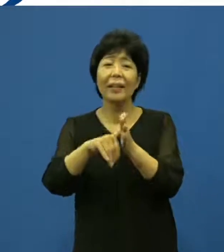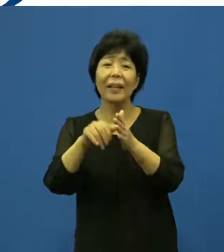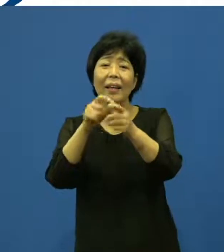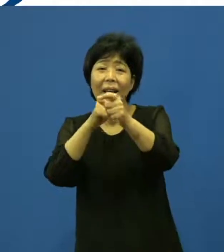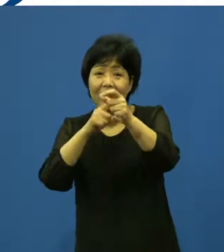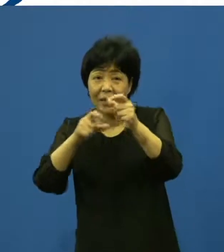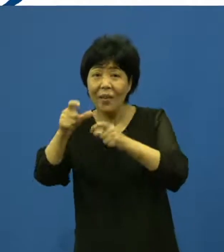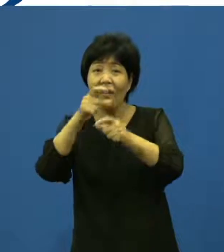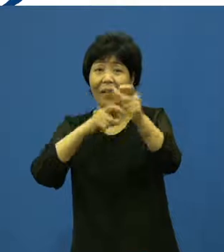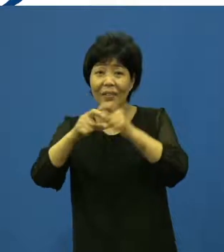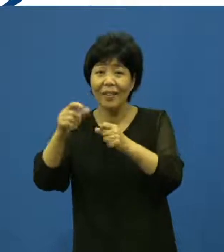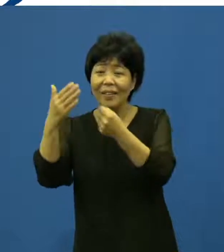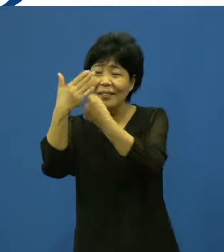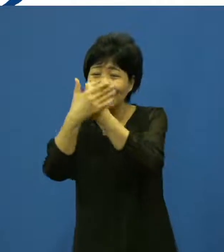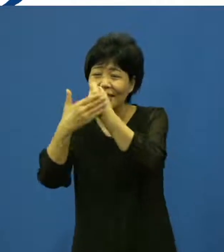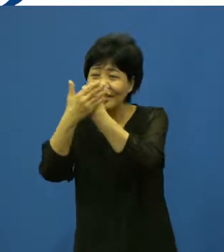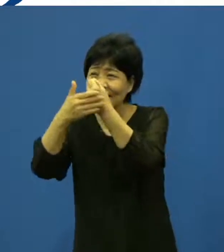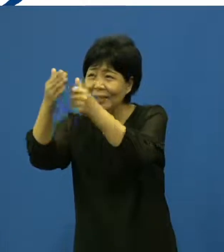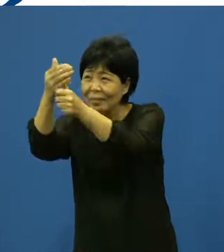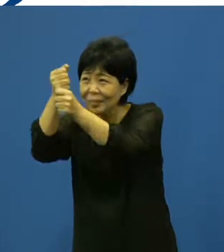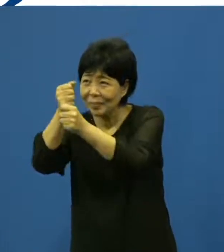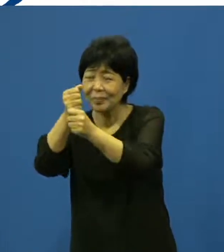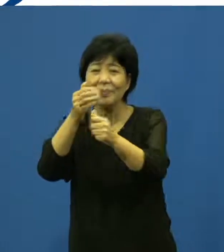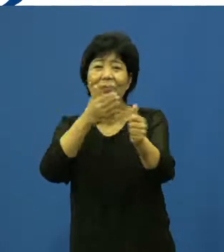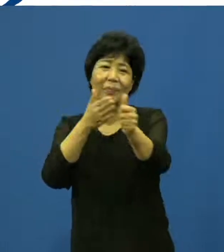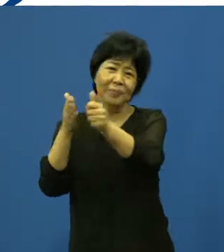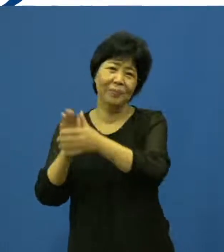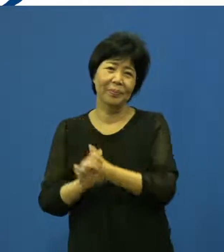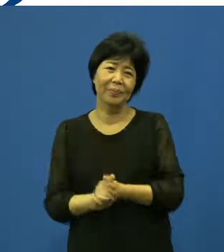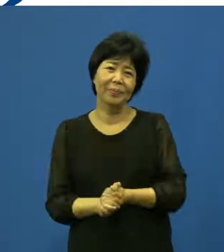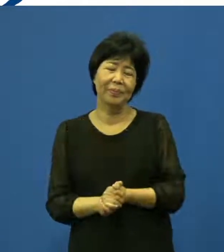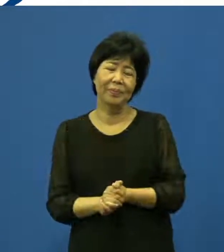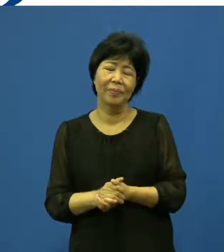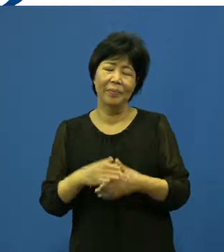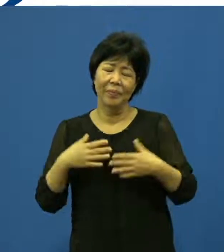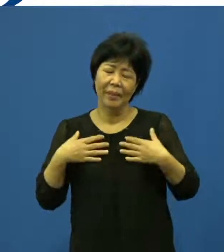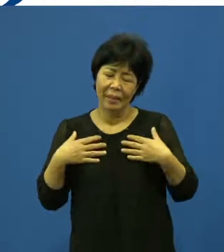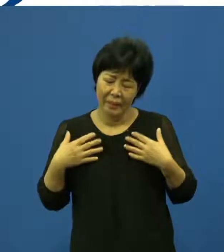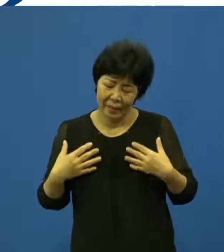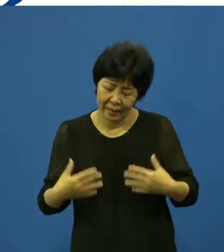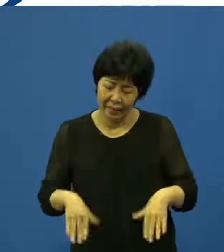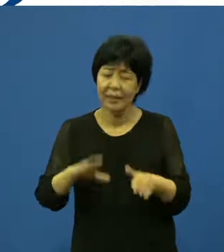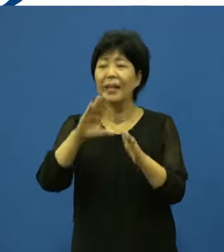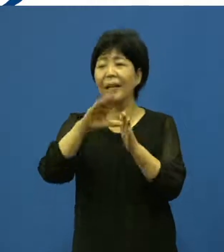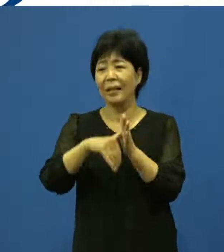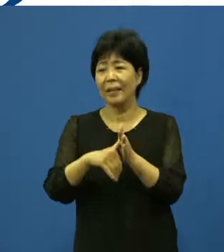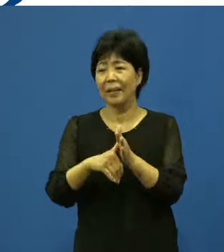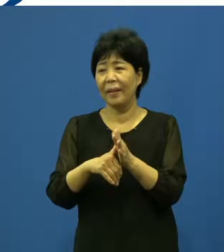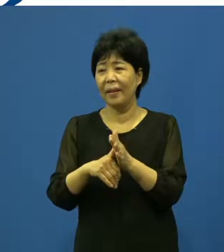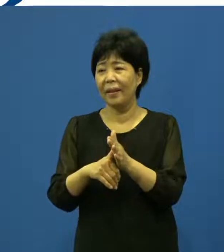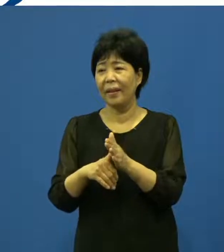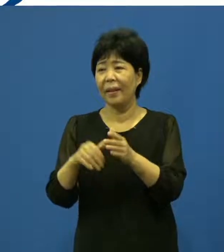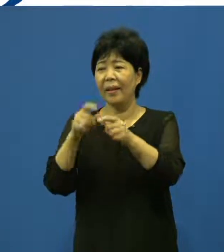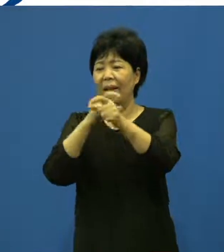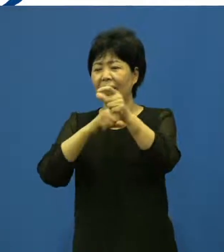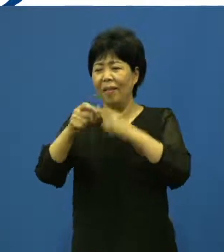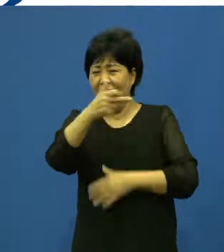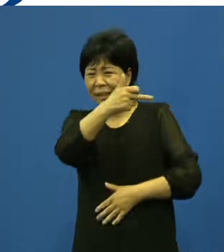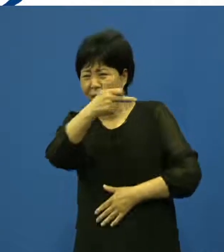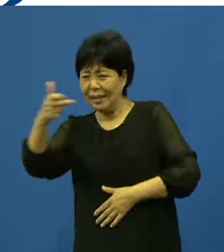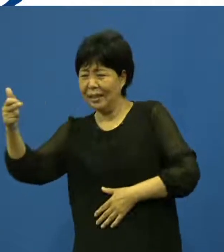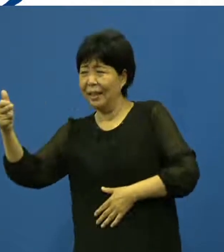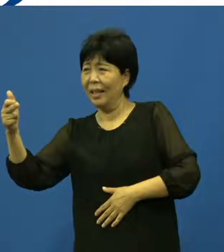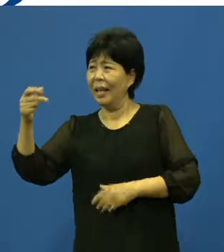붙드시면 됩니다. 우리가 약할수록 하나님의 은혜는 더 크게 다가옵니다. 나의 무력함을 인정할수록 하나님의